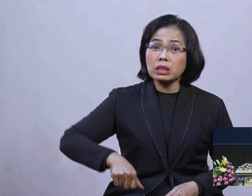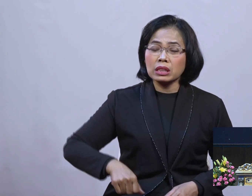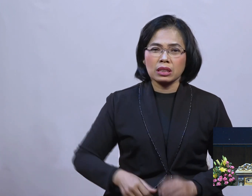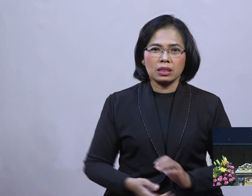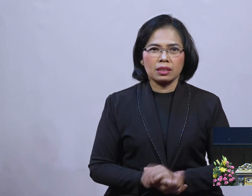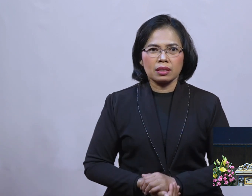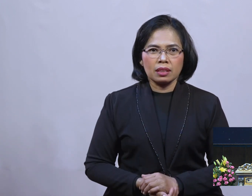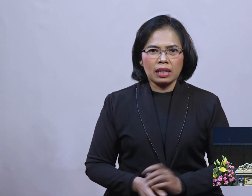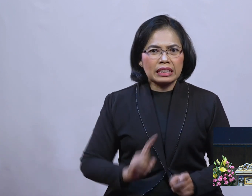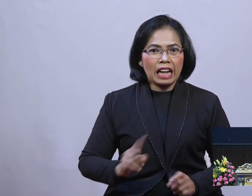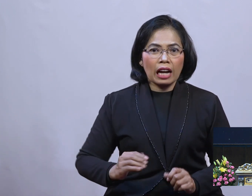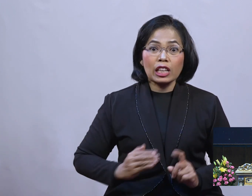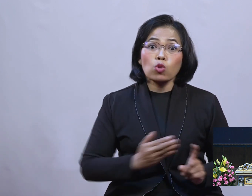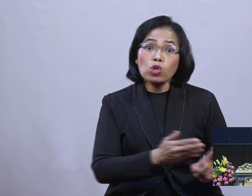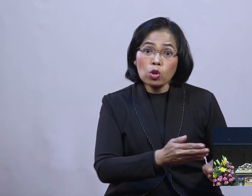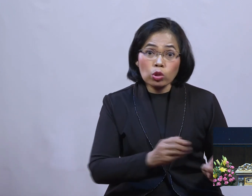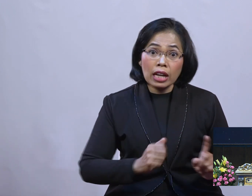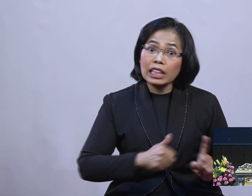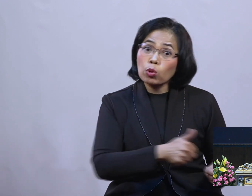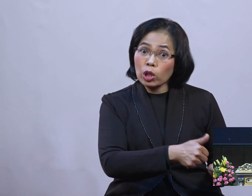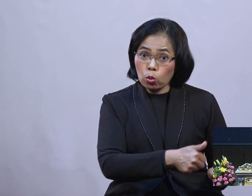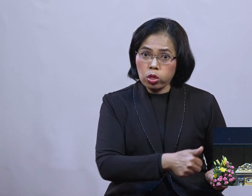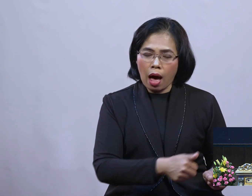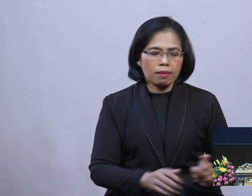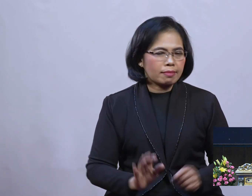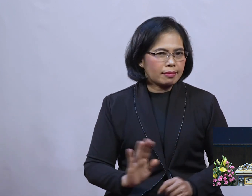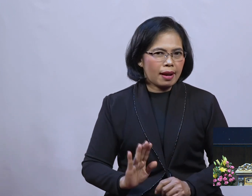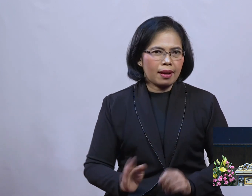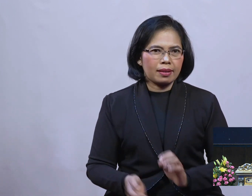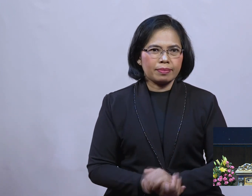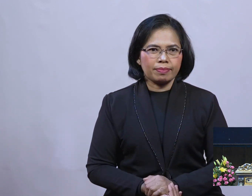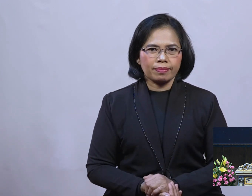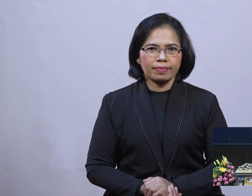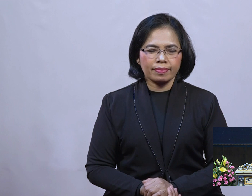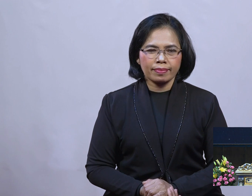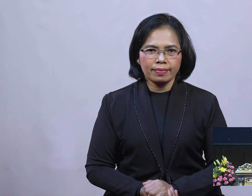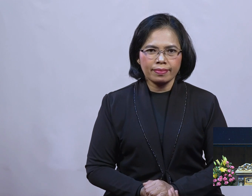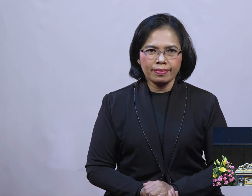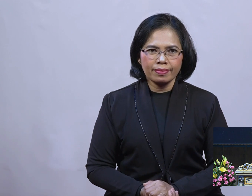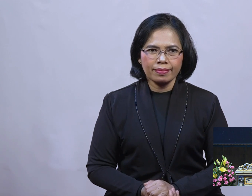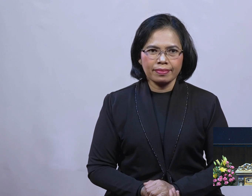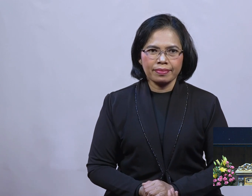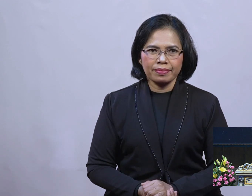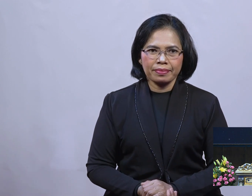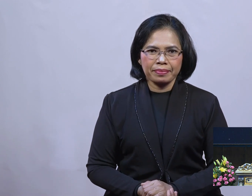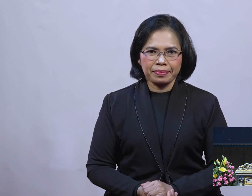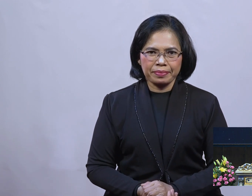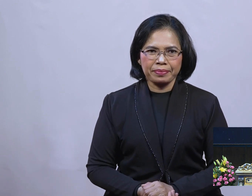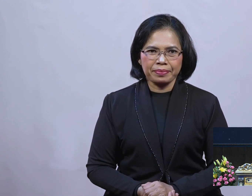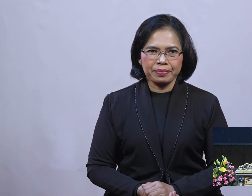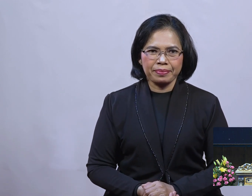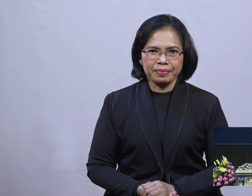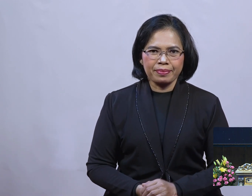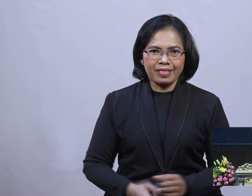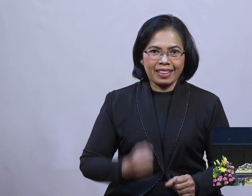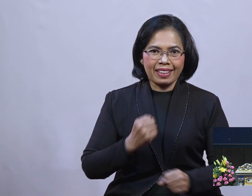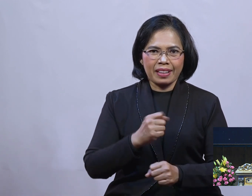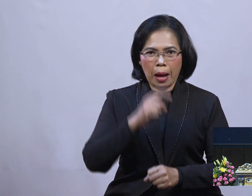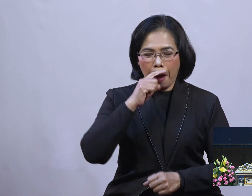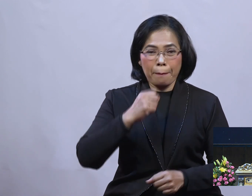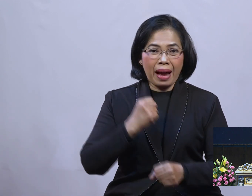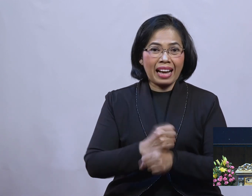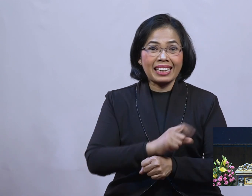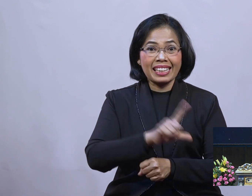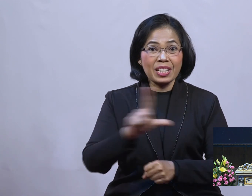politik itu Hai mungkin sudah menatap saya dan berkaca Oh Gilbert Kenapa menjelang Sumpah Pemuda kok jadi marah-marah Hahaha